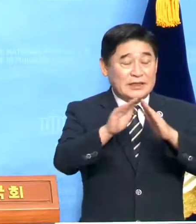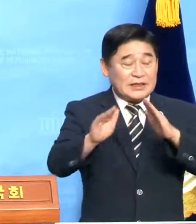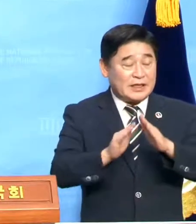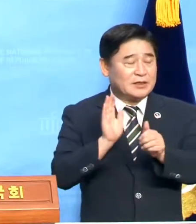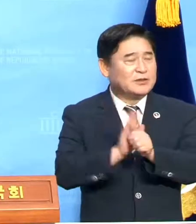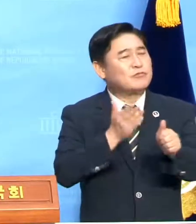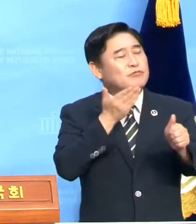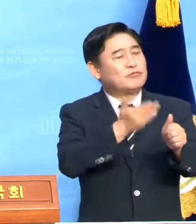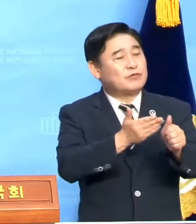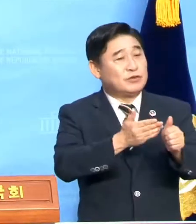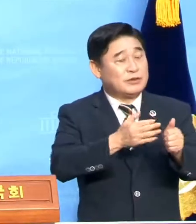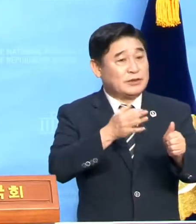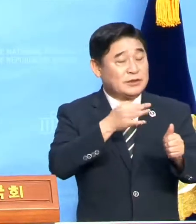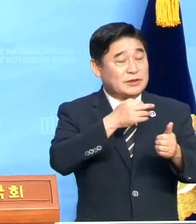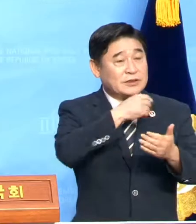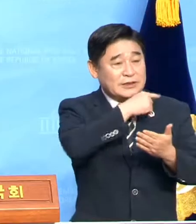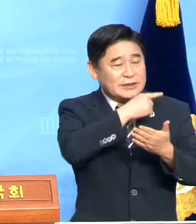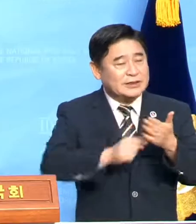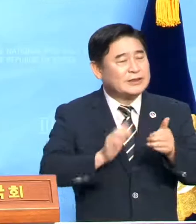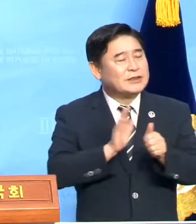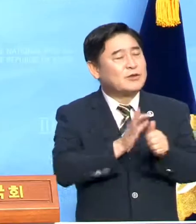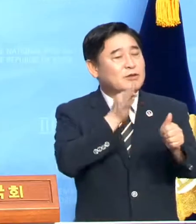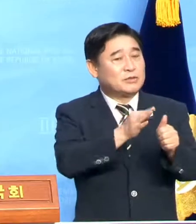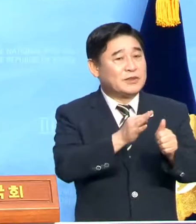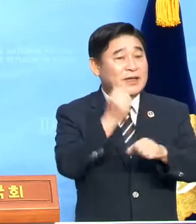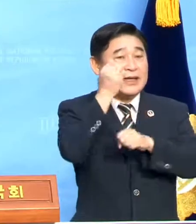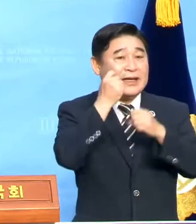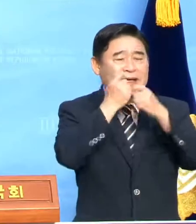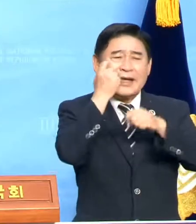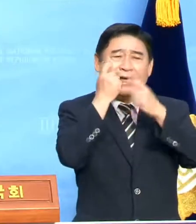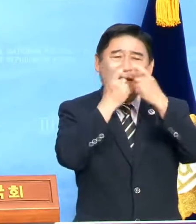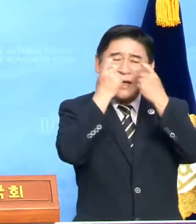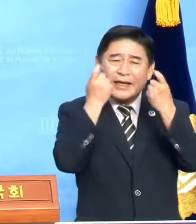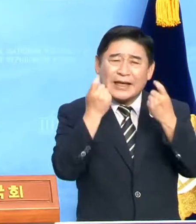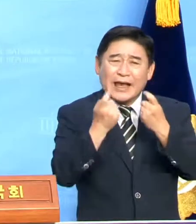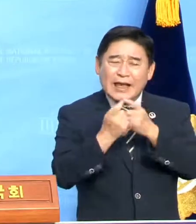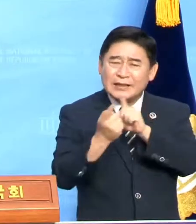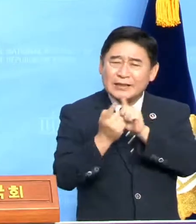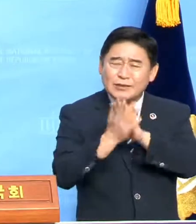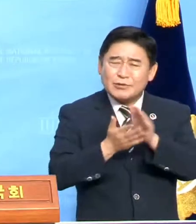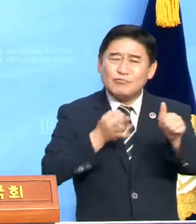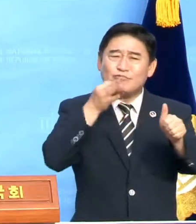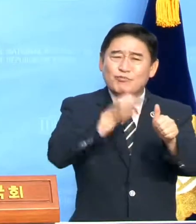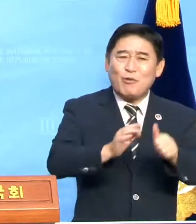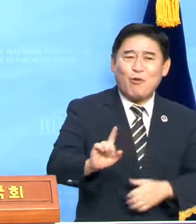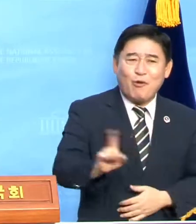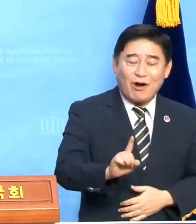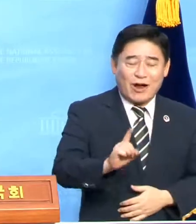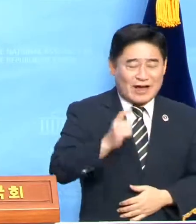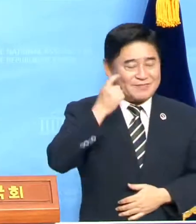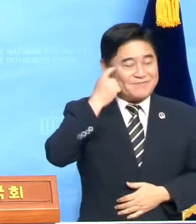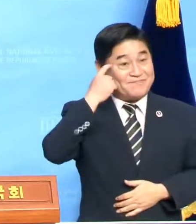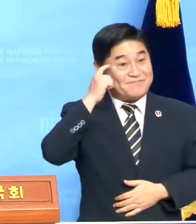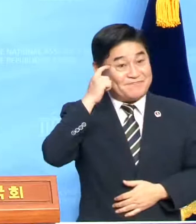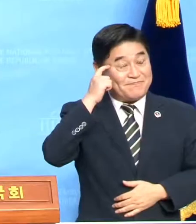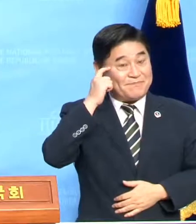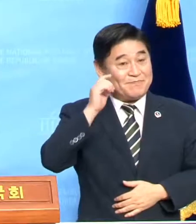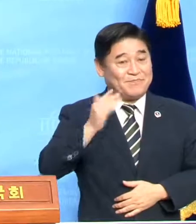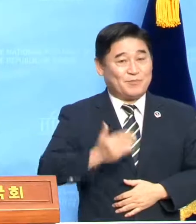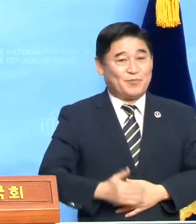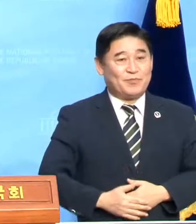지원금은 개인에게 기본소득 이 지급되며 어떨까 하는 상상을 가능하게 했습니다